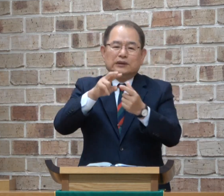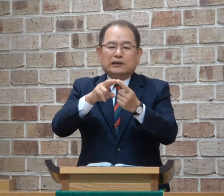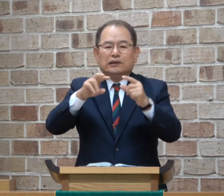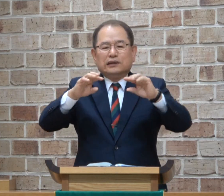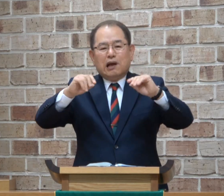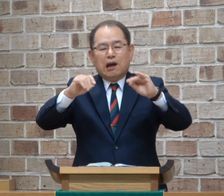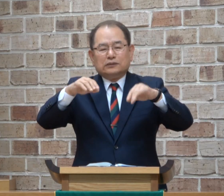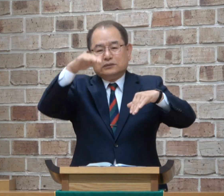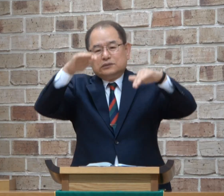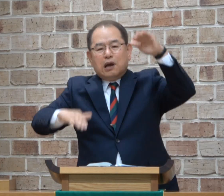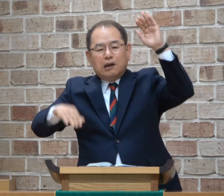차이입니다.